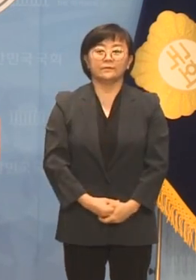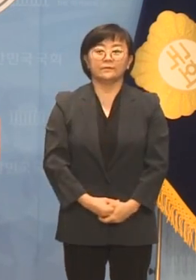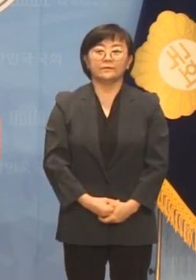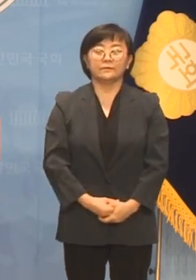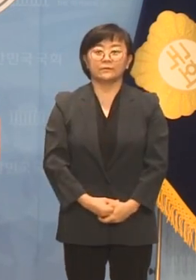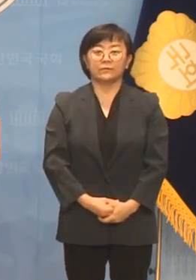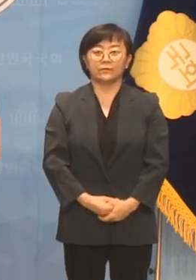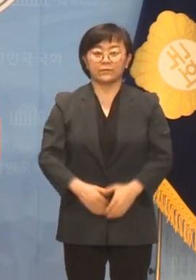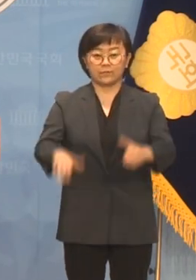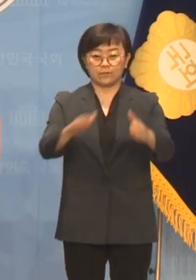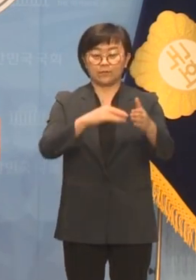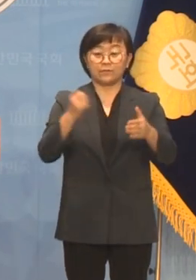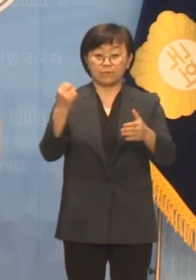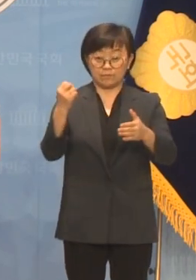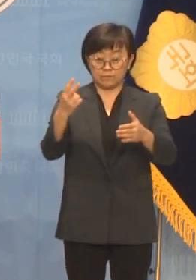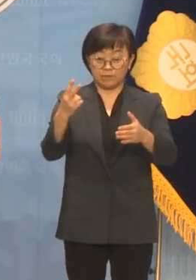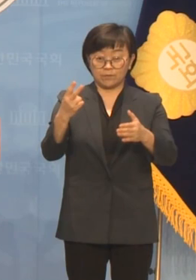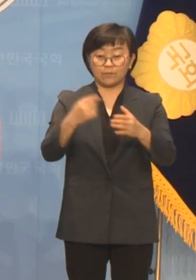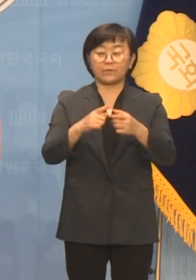그래서 저희들이 다시